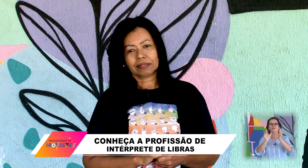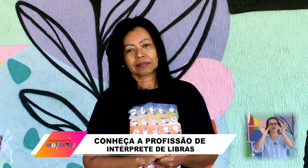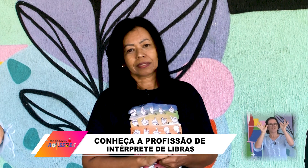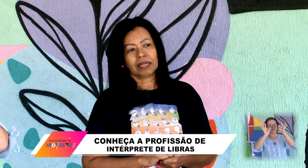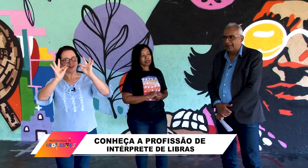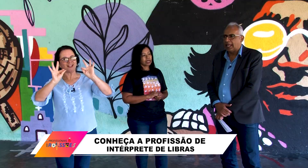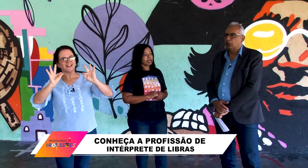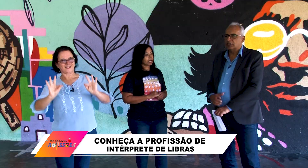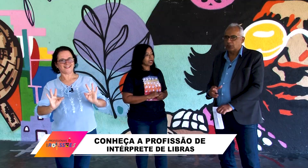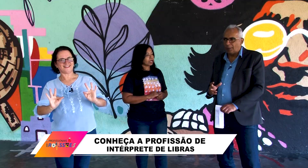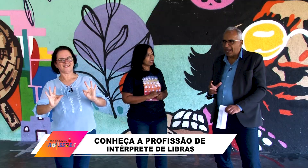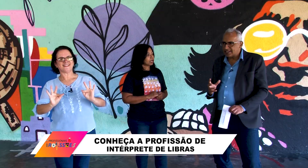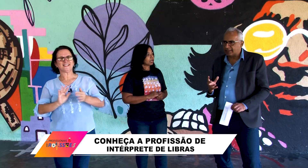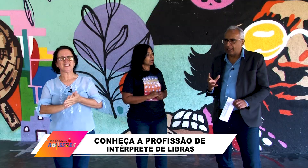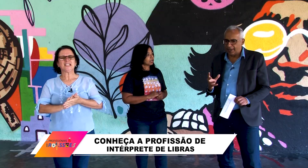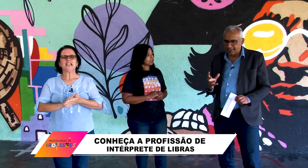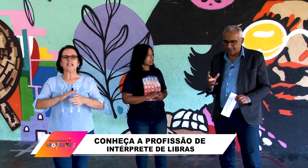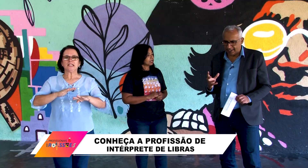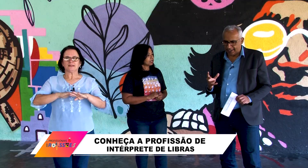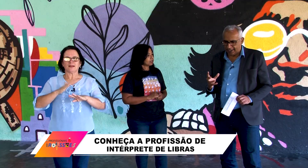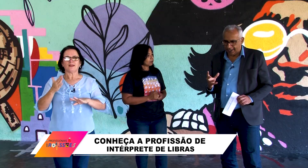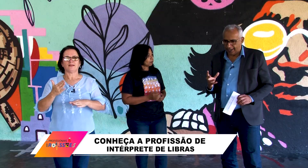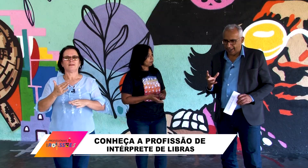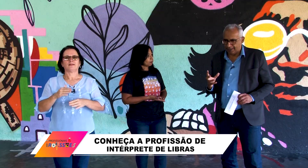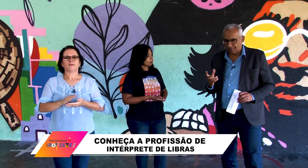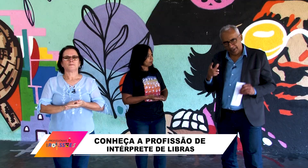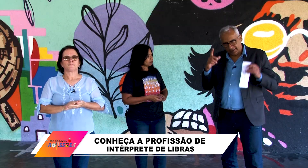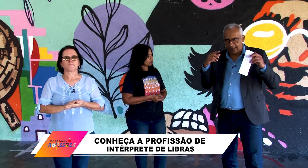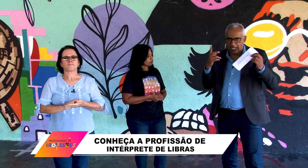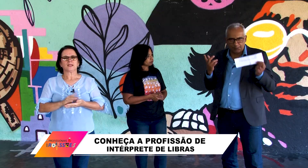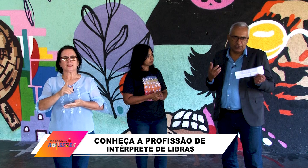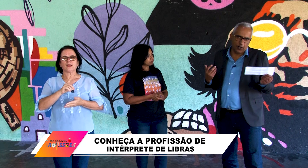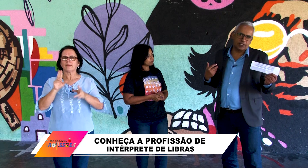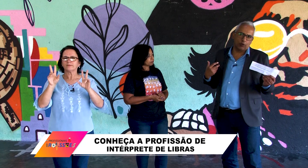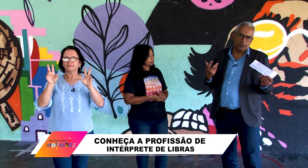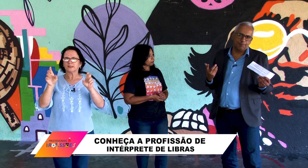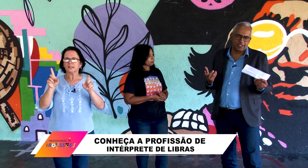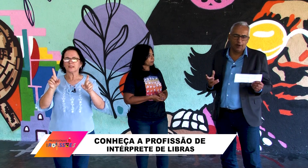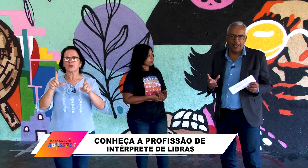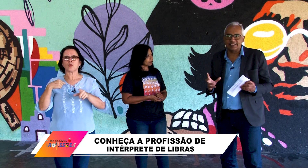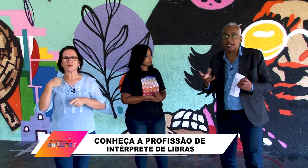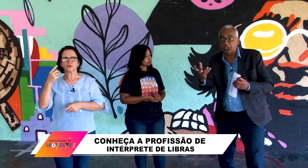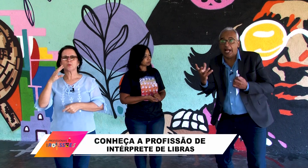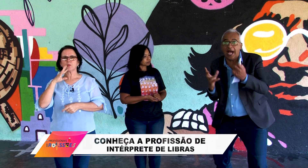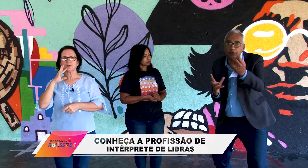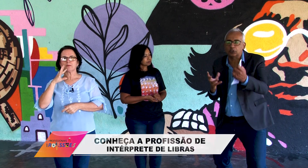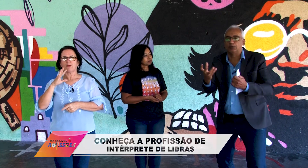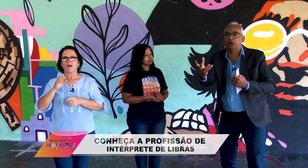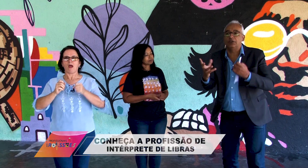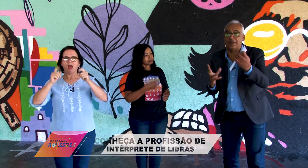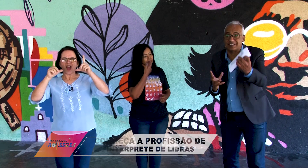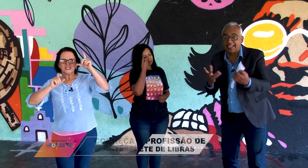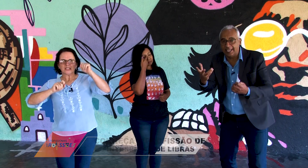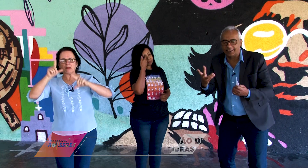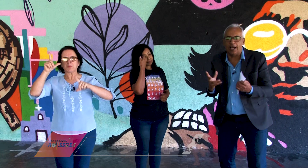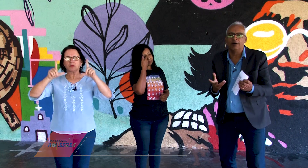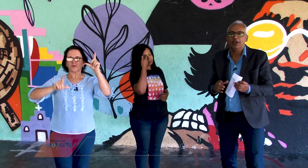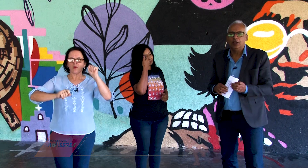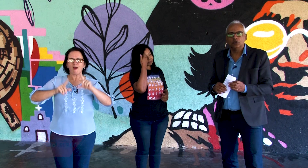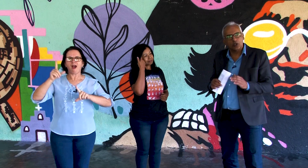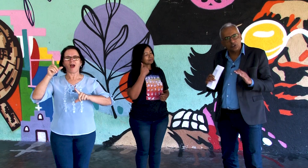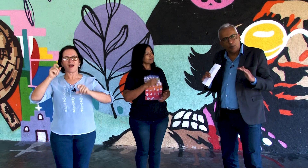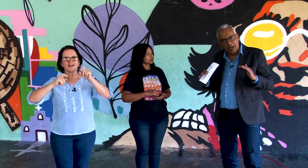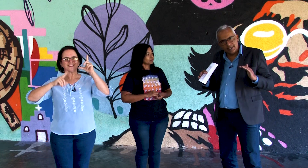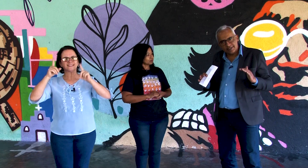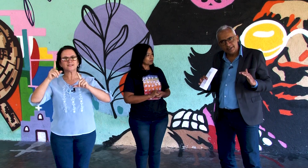mostrar, né? Tem uns que são até mais, entre aspas, na nossa concepção, né, exagerados no modo de fazer e tal,